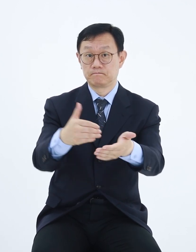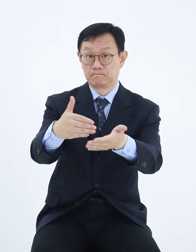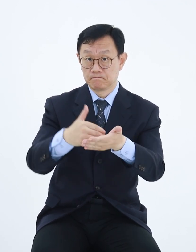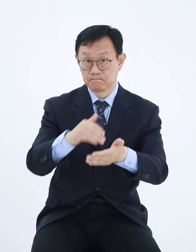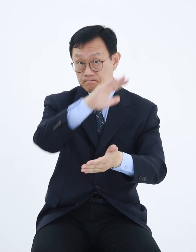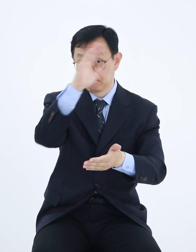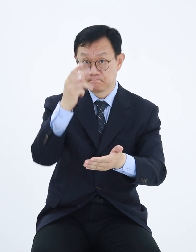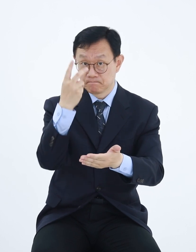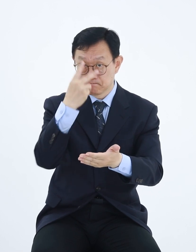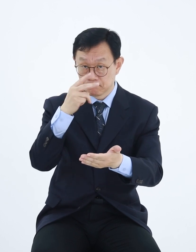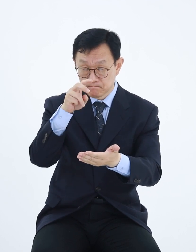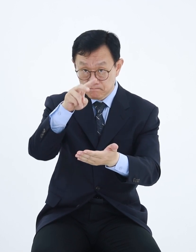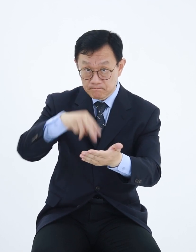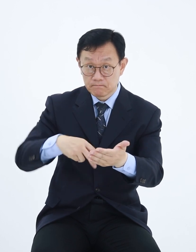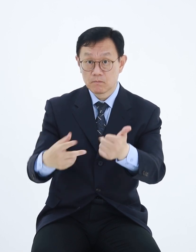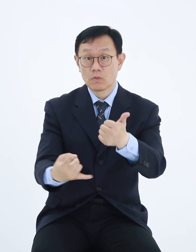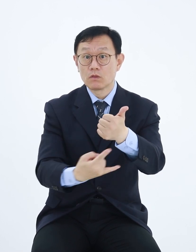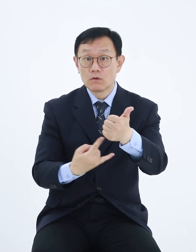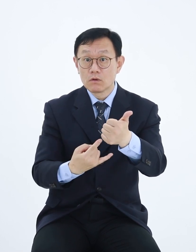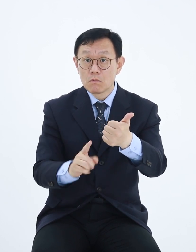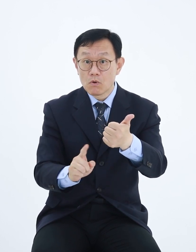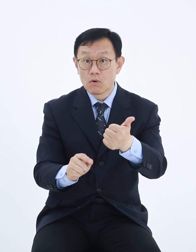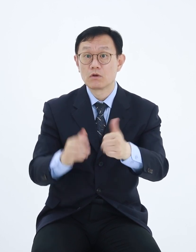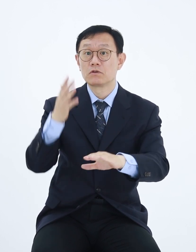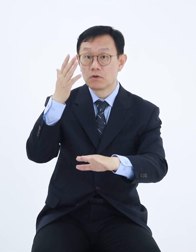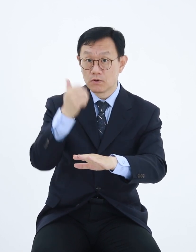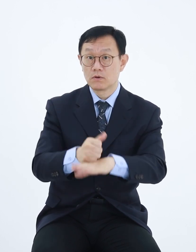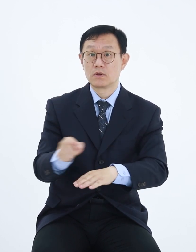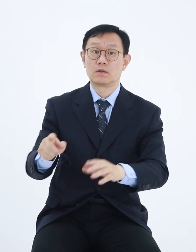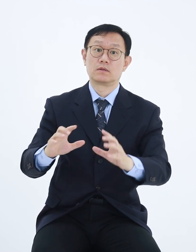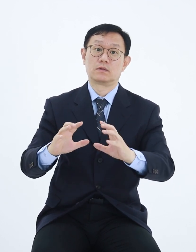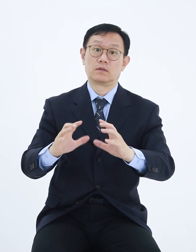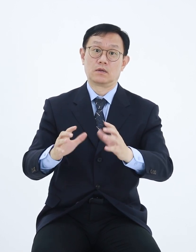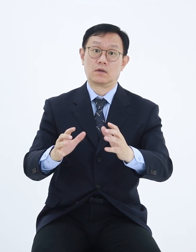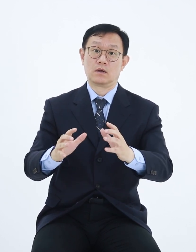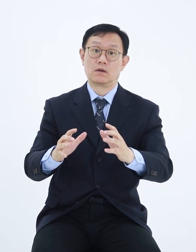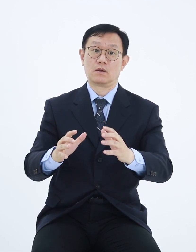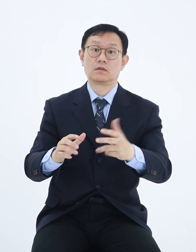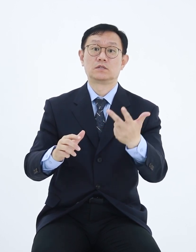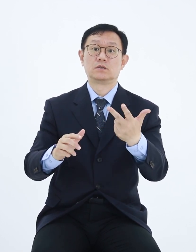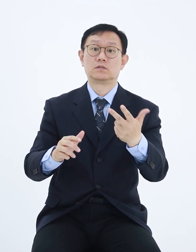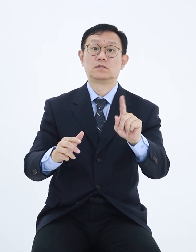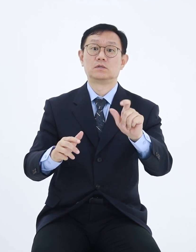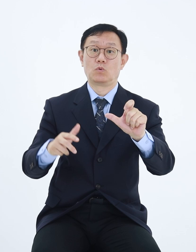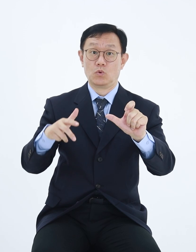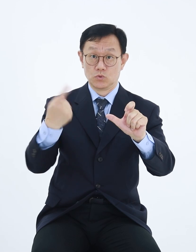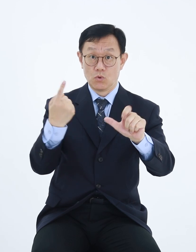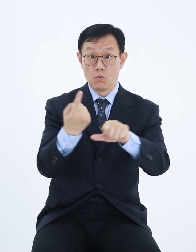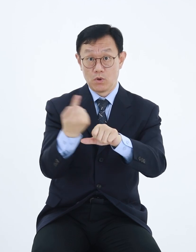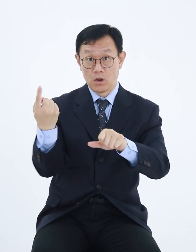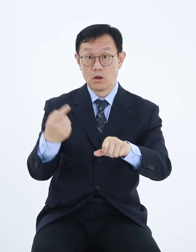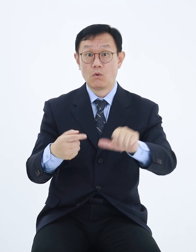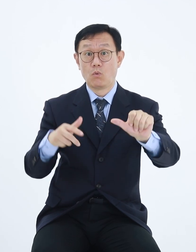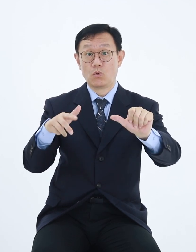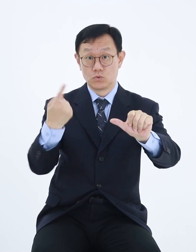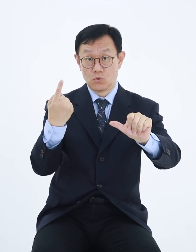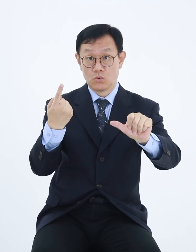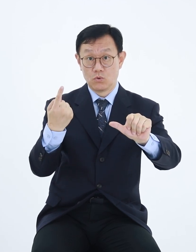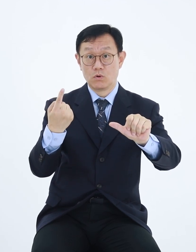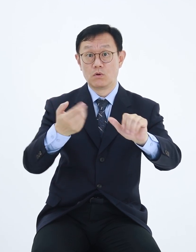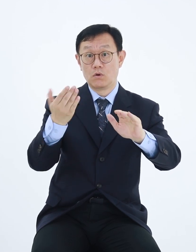전체적으로 검토한 위원회는 결론적으로 당사국이 위에서 언급한 제7조와 제15조 외에도